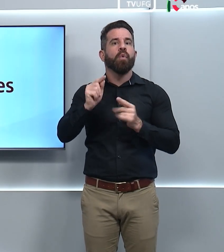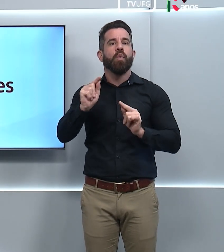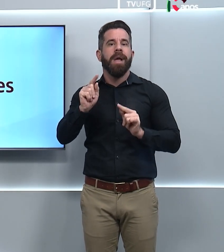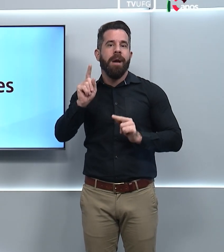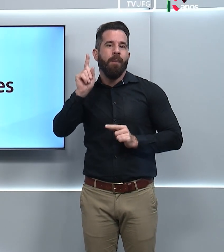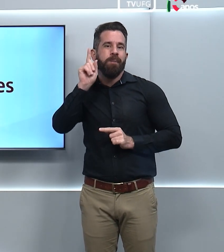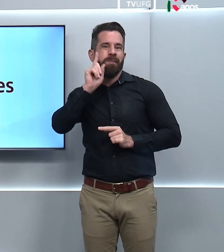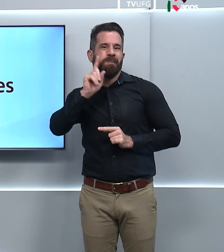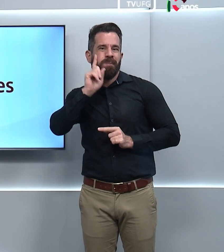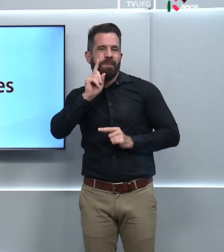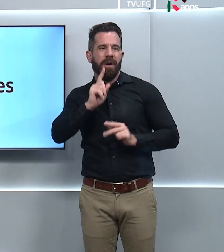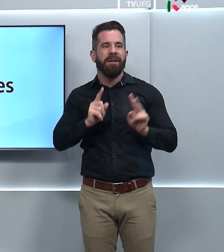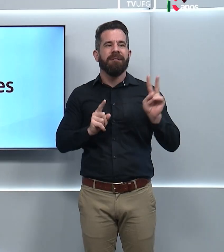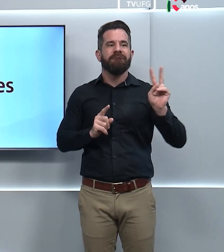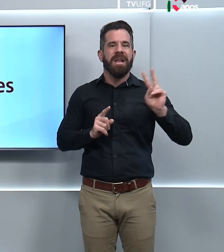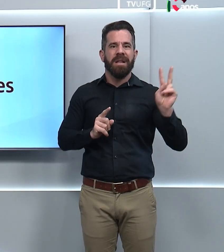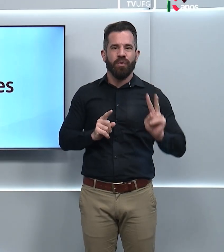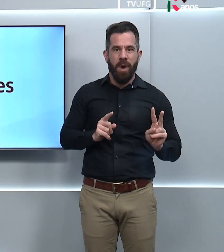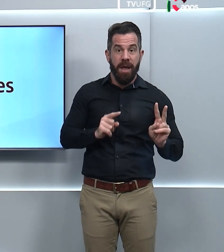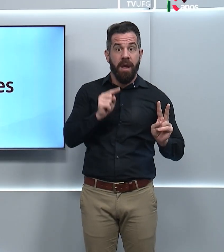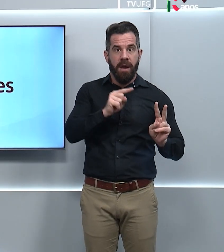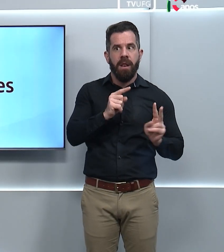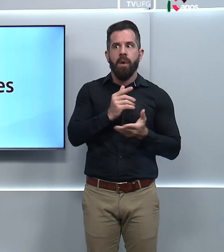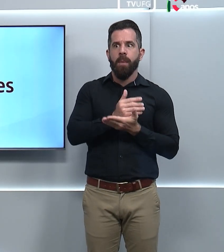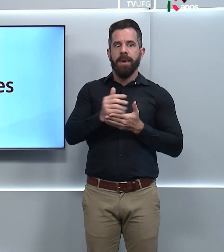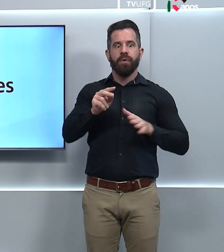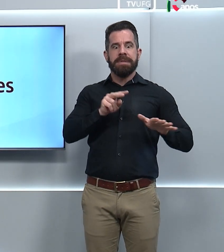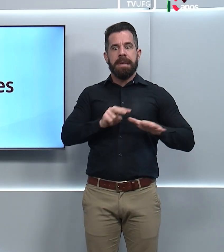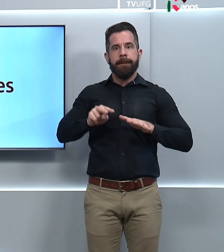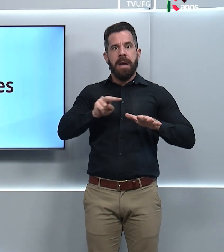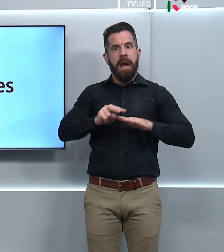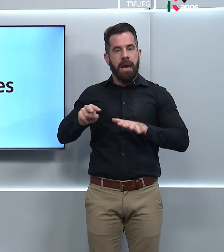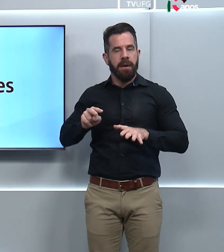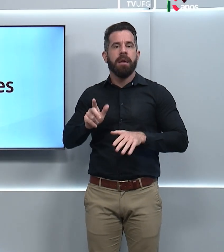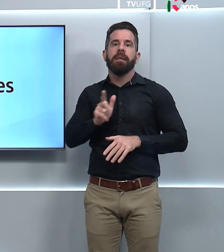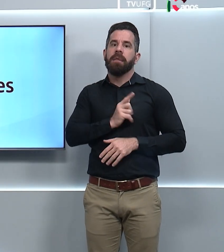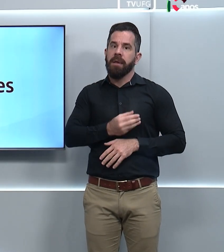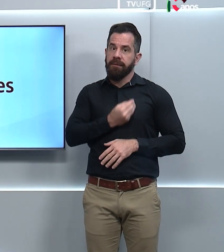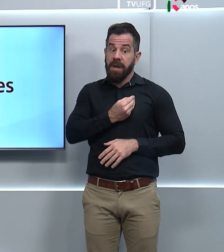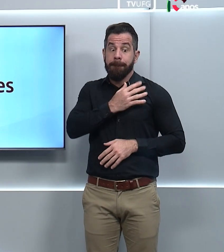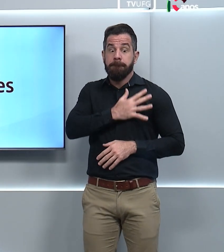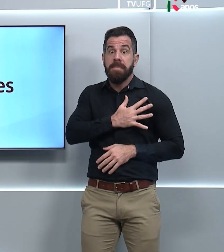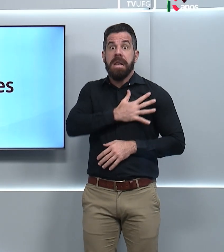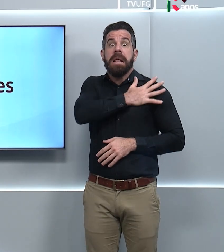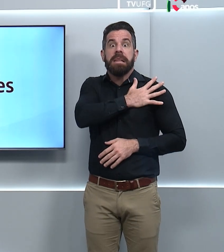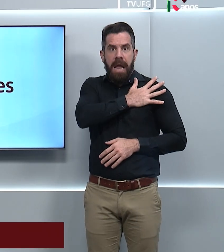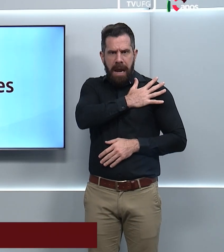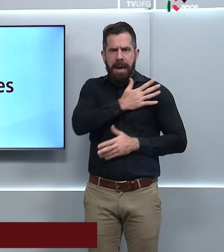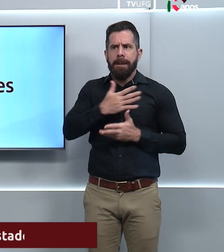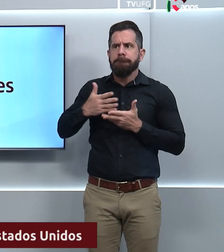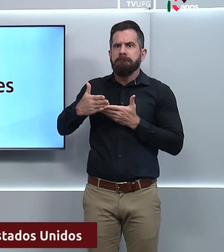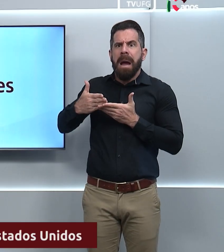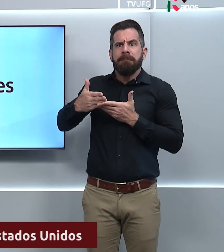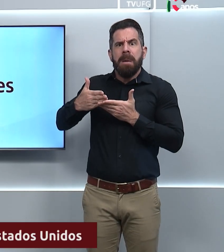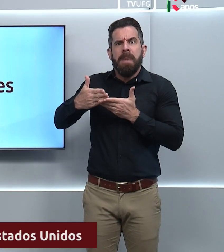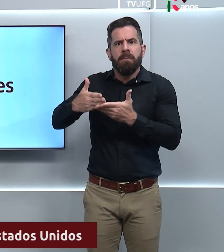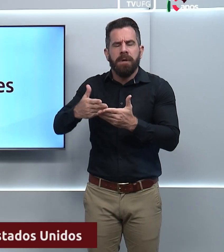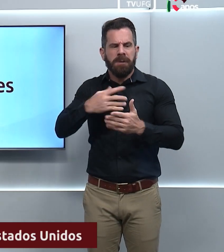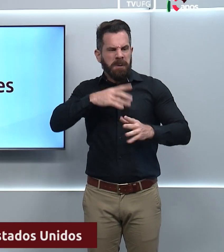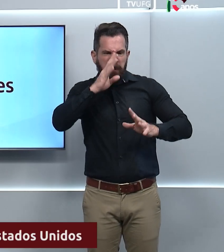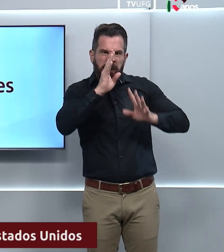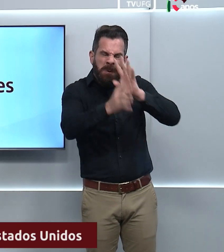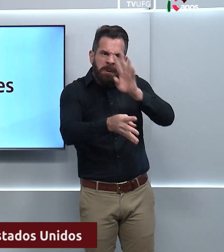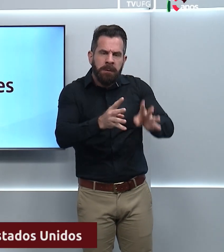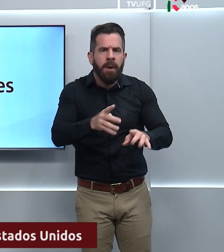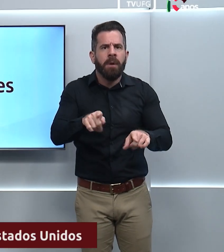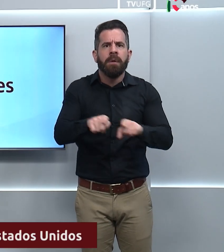Venezuela, que aumentou nas últimas semanas e envolveu movimentações militares, acusações diplomáticas e